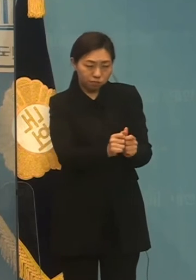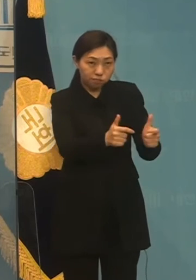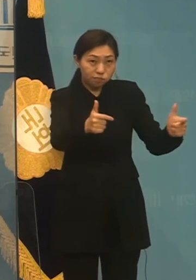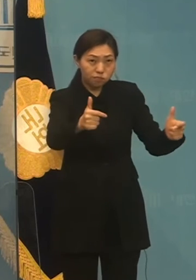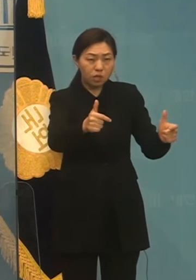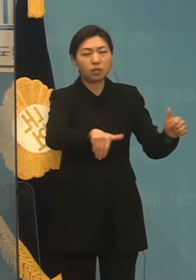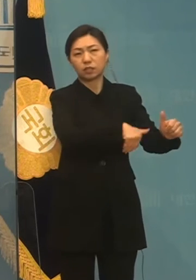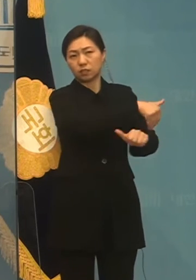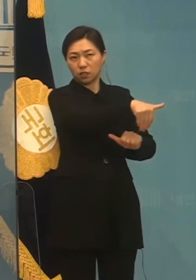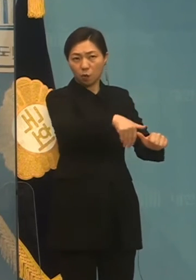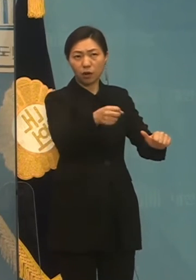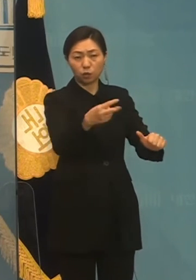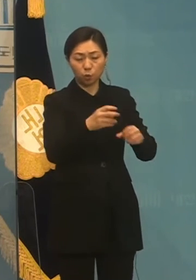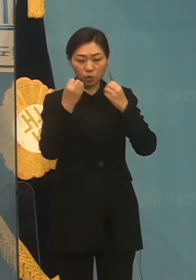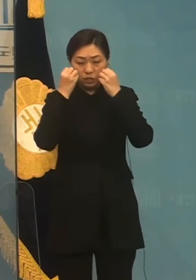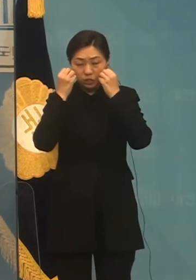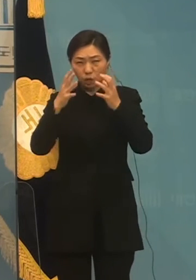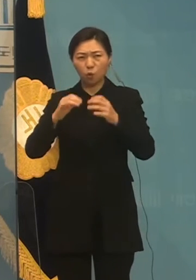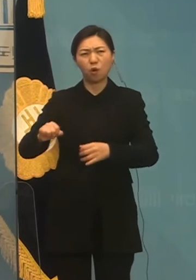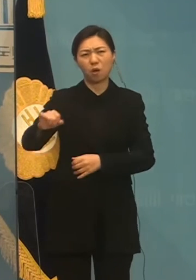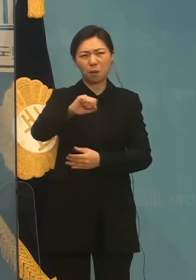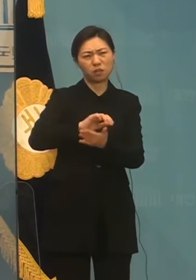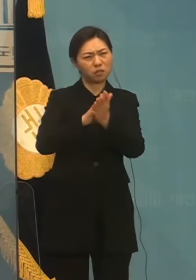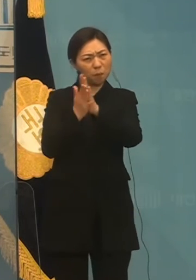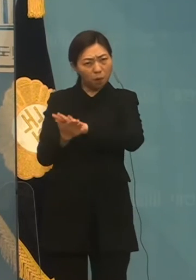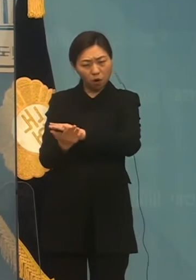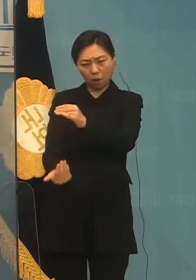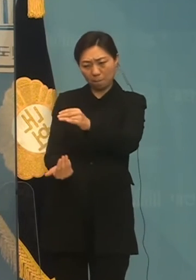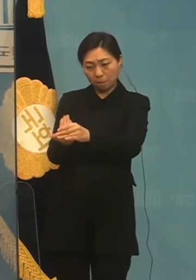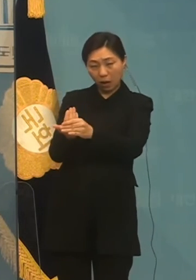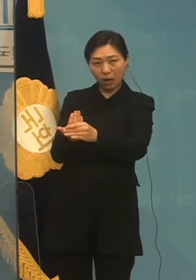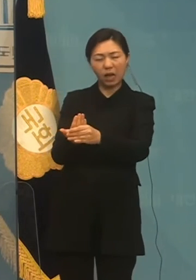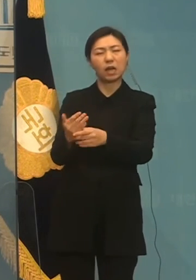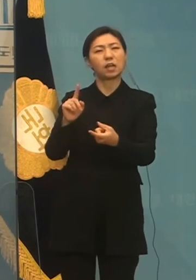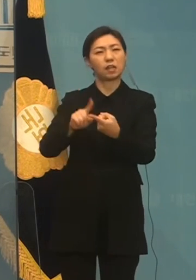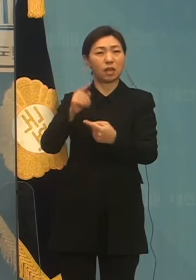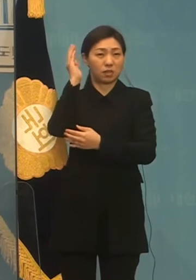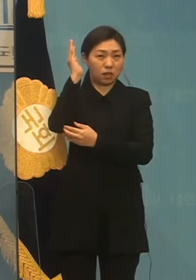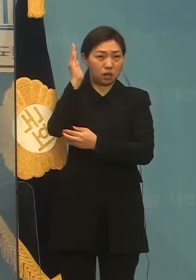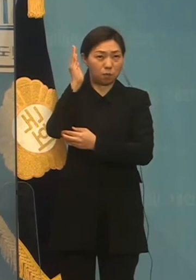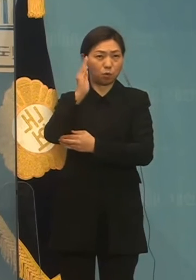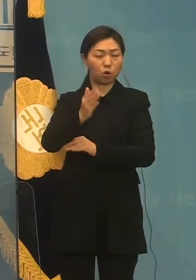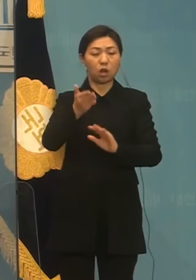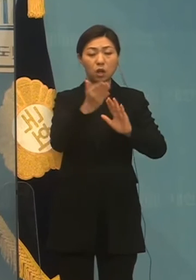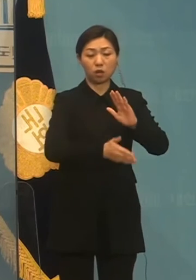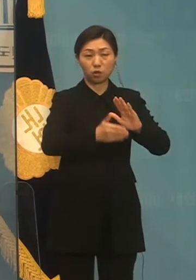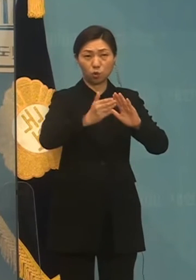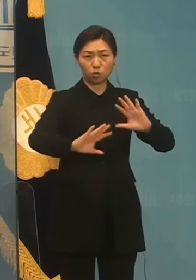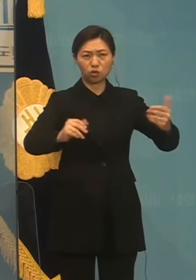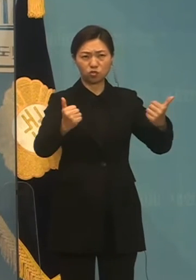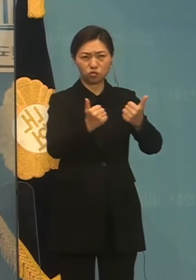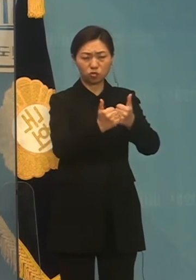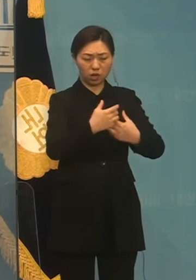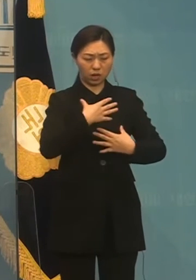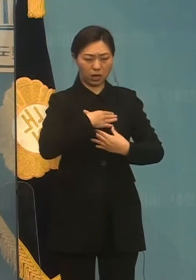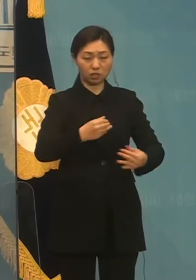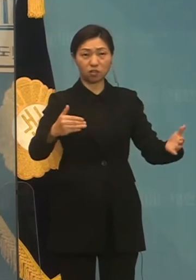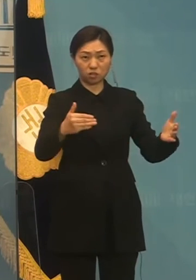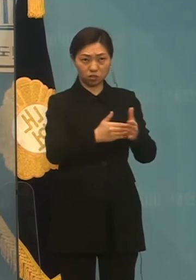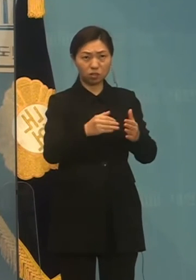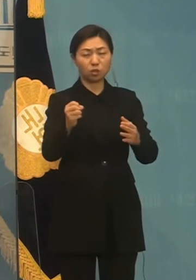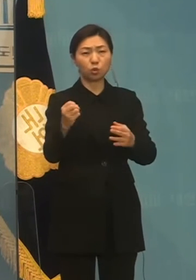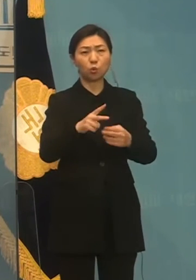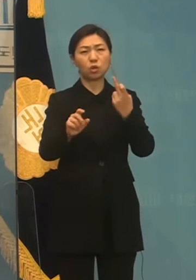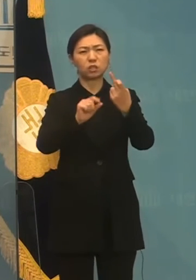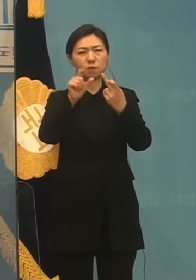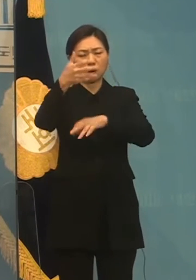양상과 새로운 코로나19 변이 출현 등을 언급하며 정기국회의 안전한 마무리와 연말